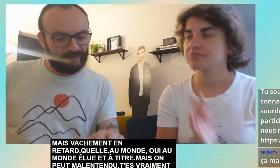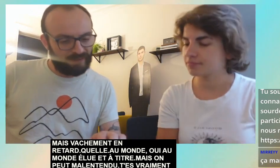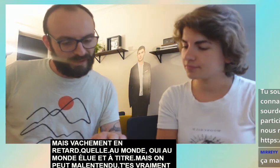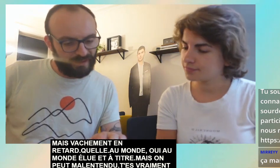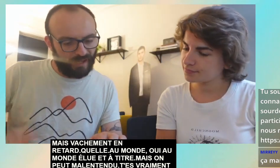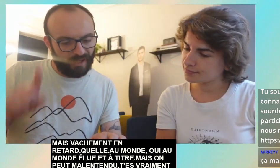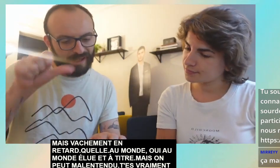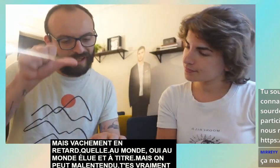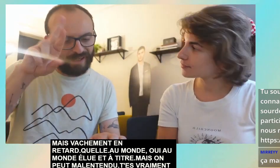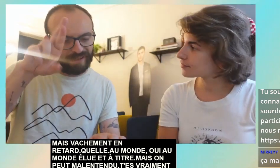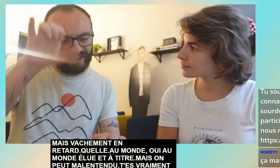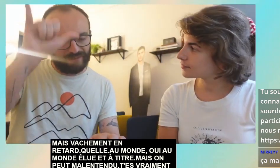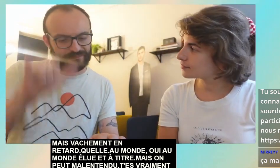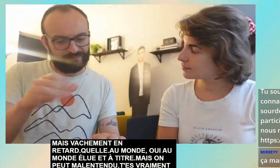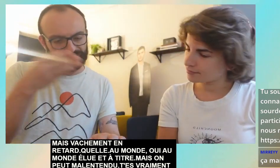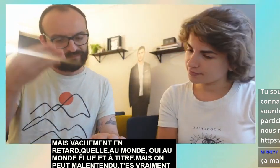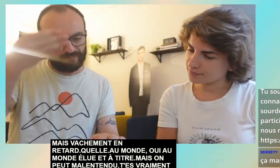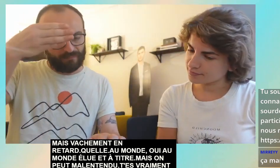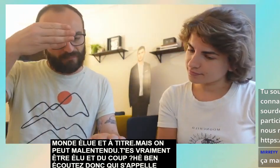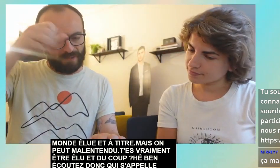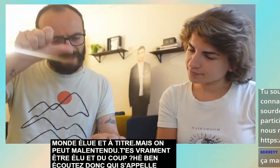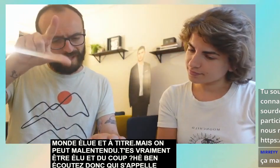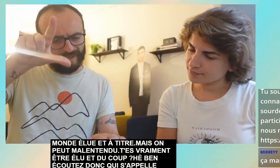on a dit Gary